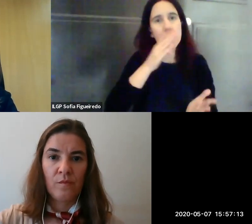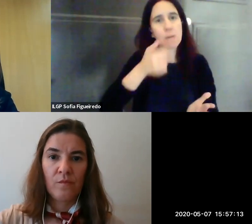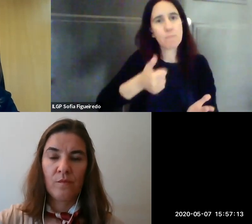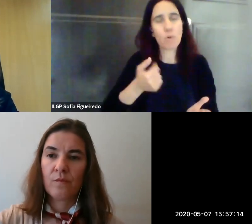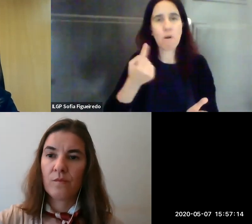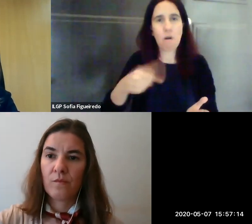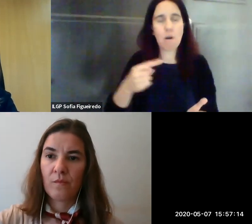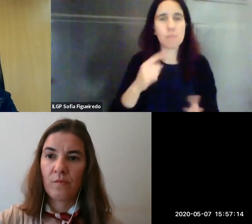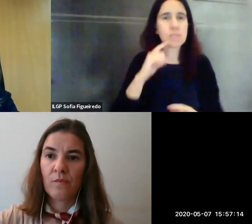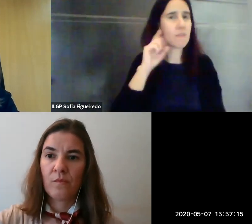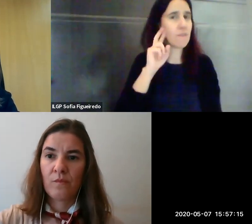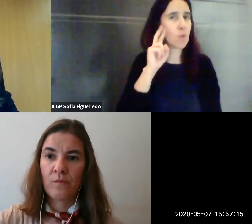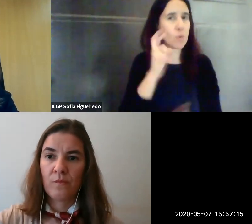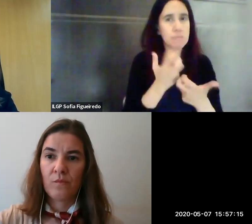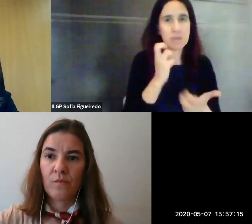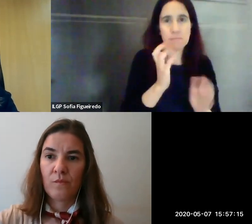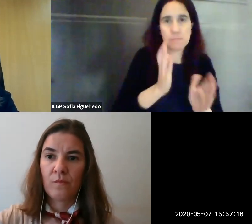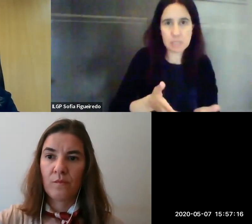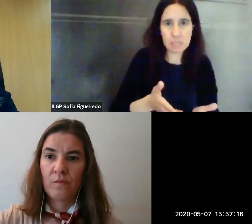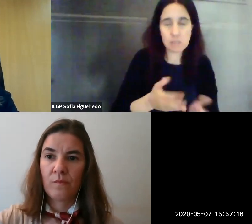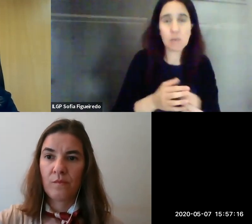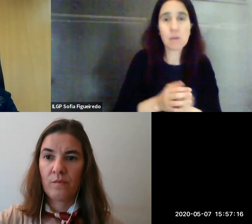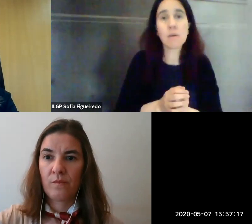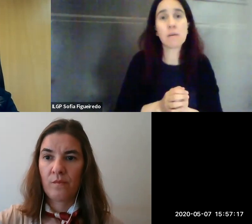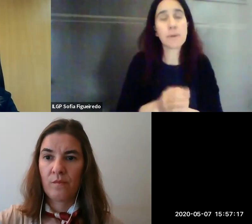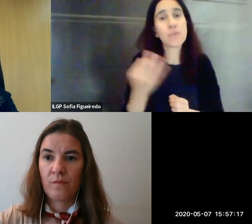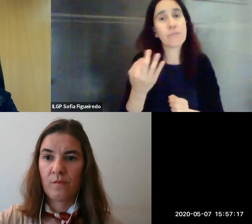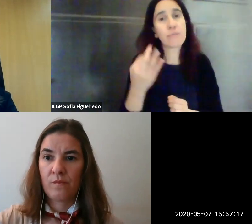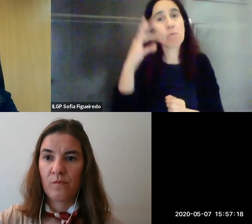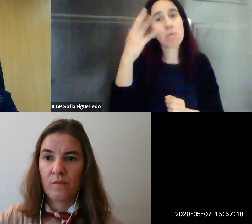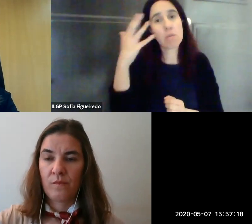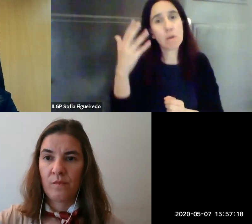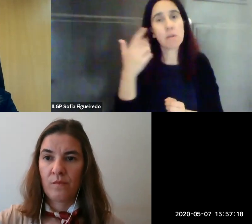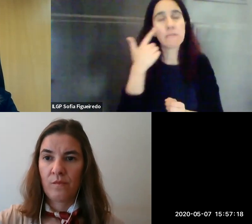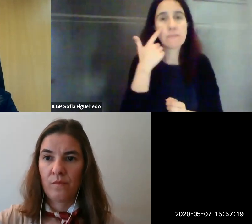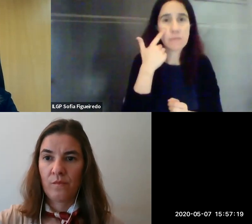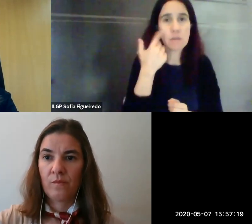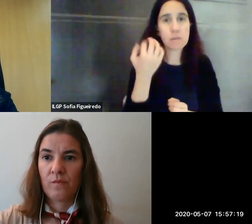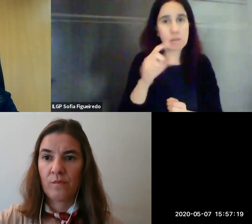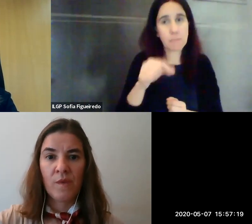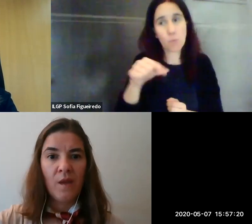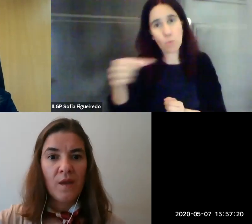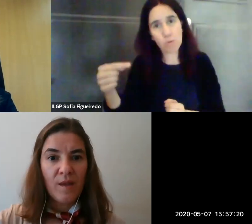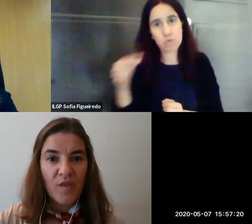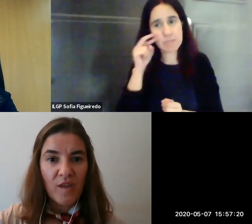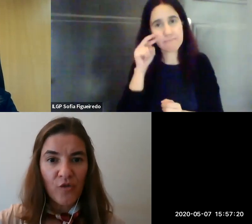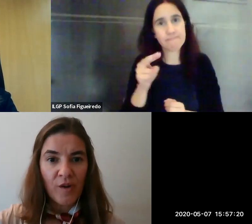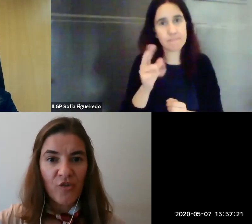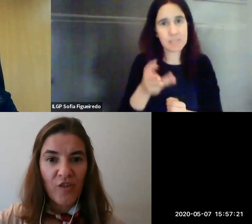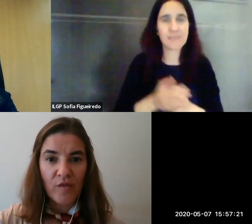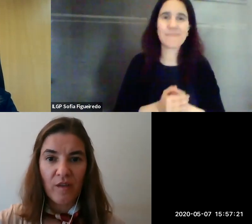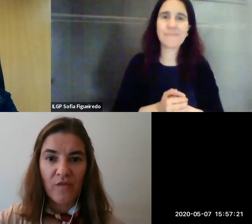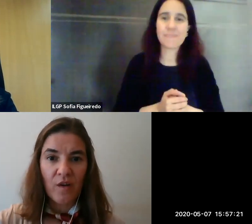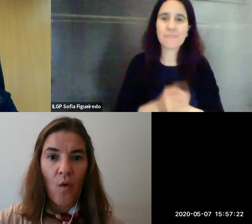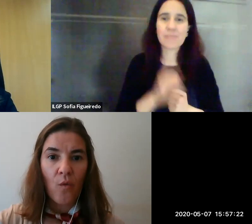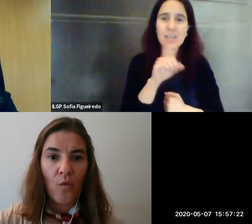ser valorizadas, o que não significa que se deva não dar crédito também às outras. Temos aqui outra